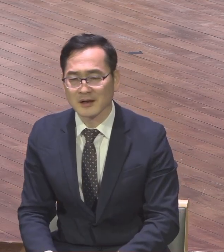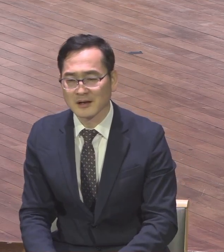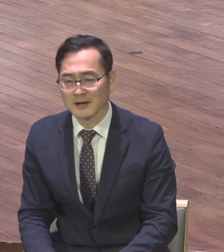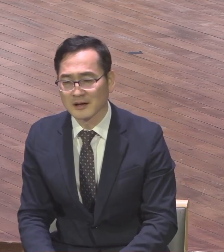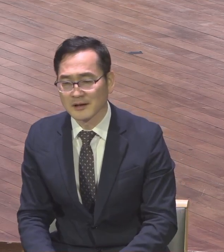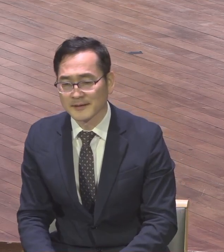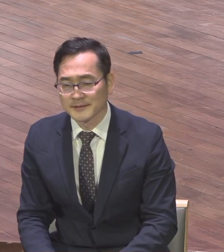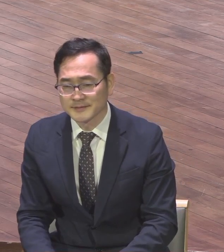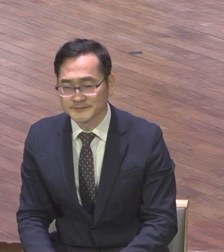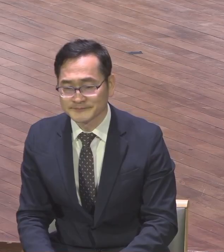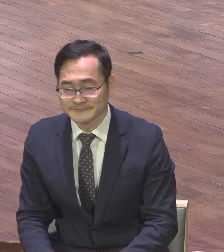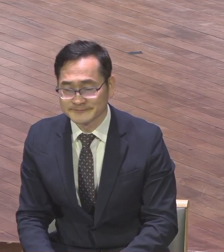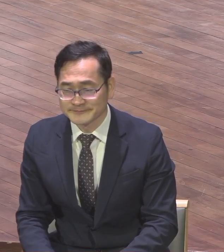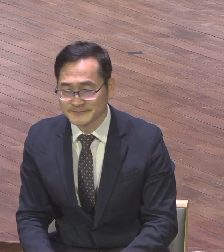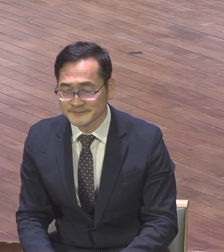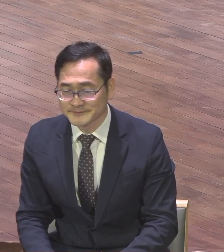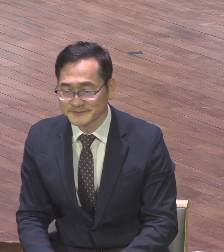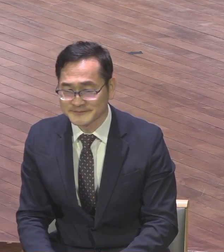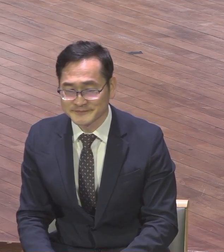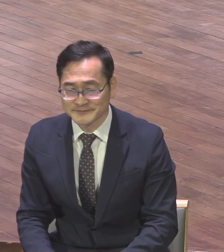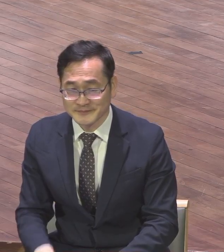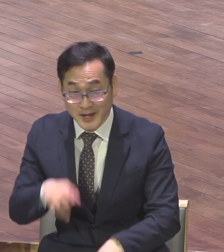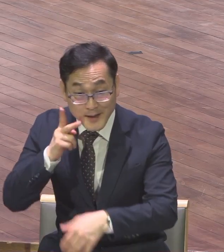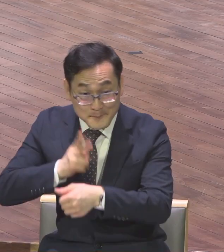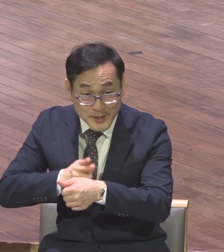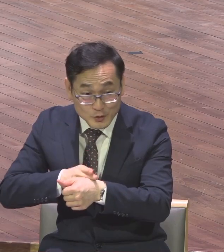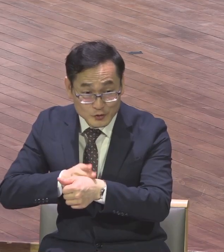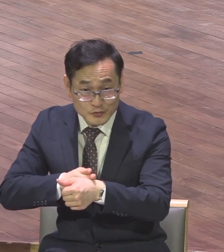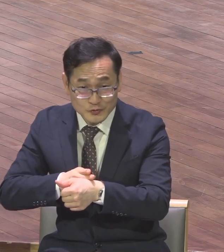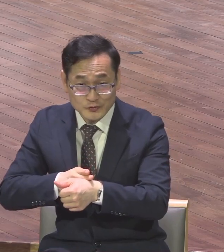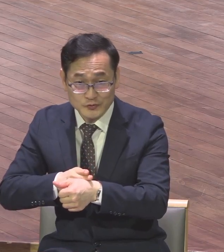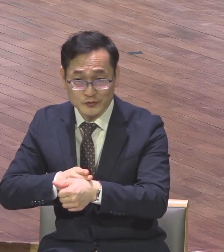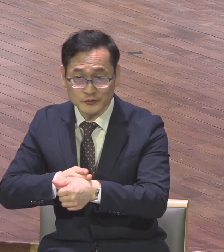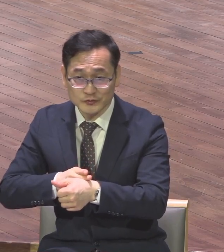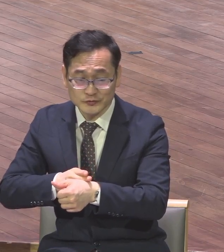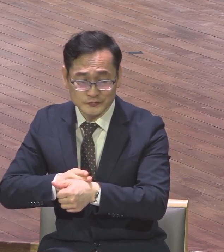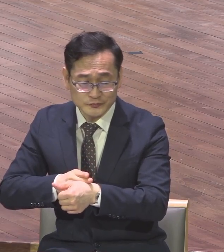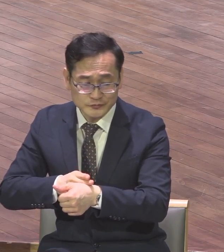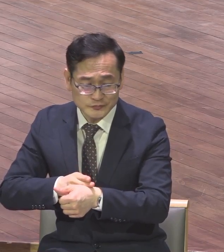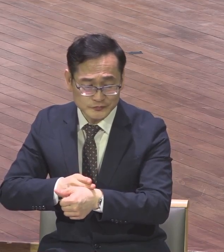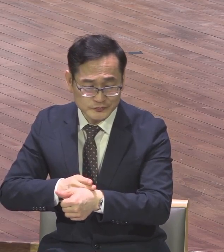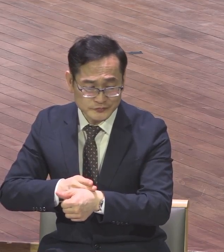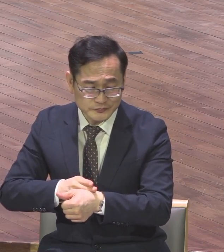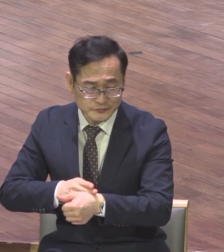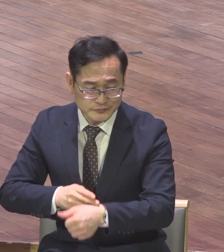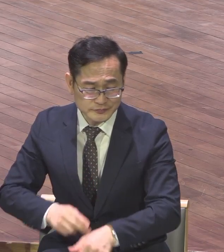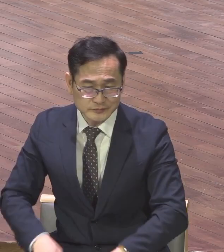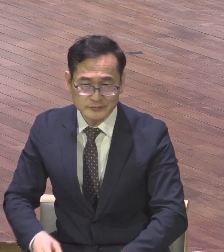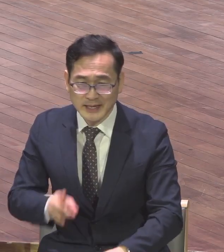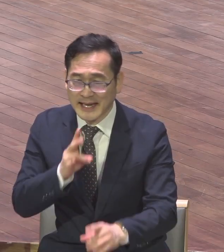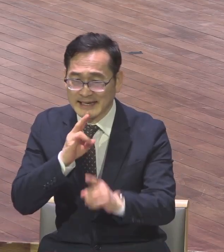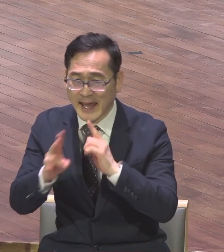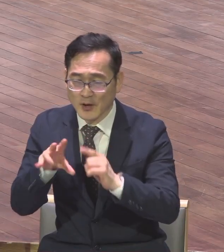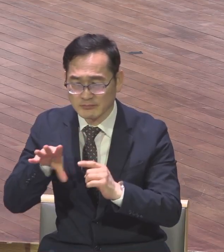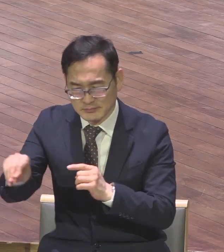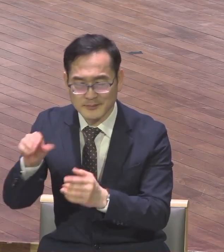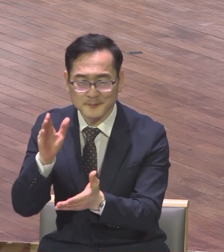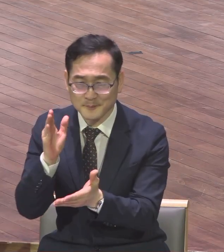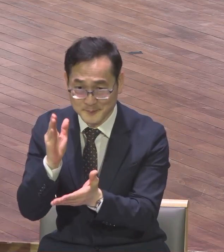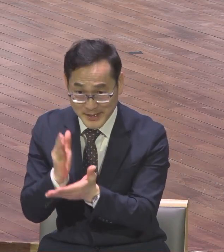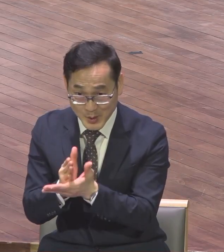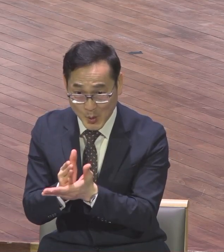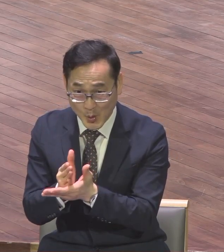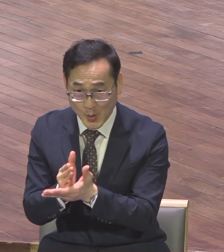그래서 오늘 본문에 보니까 사도 바울이 예언을 멸치치 말며 범사의 이 아래 좋은